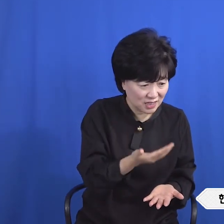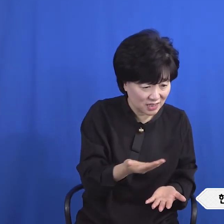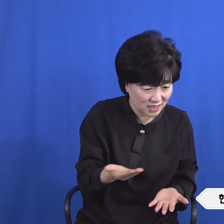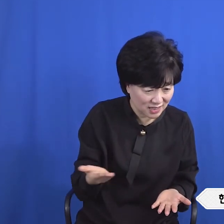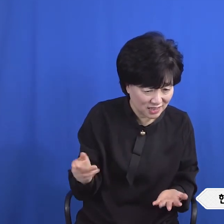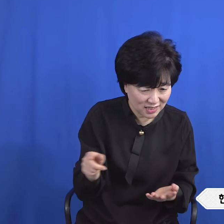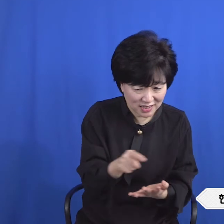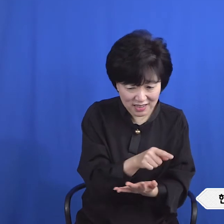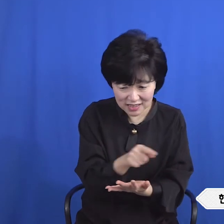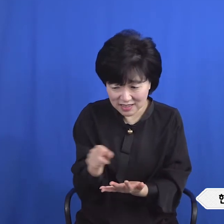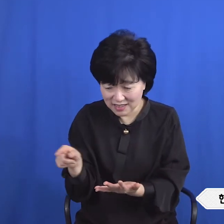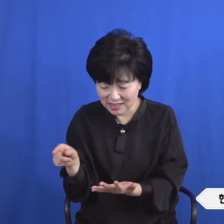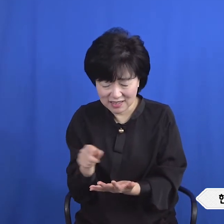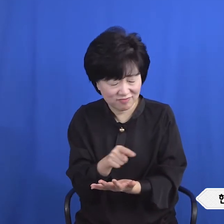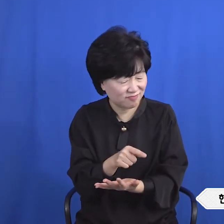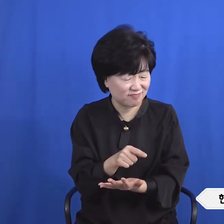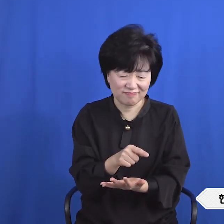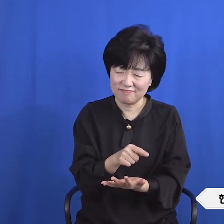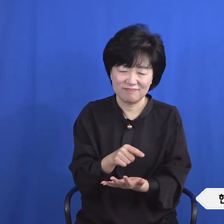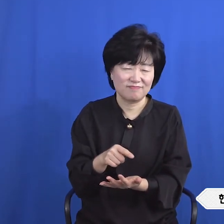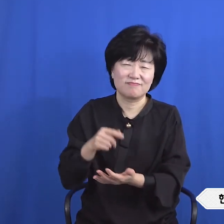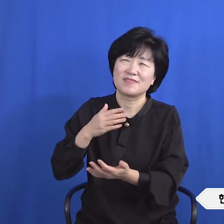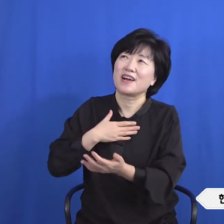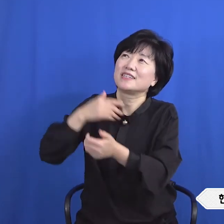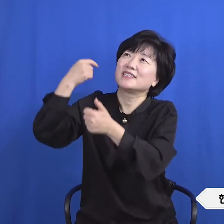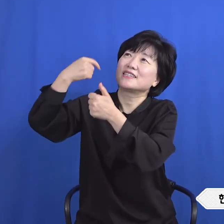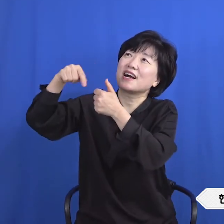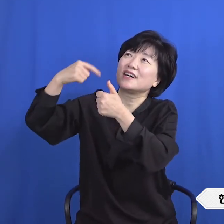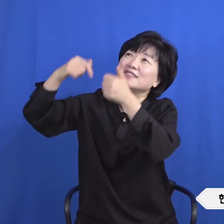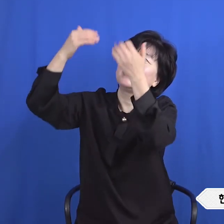좋을지 나를